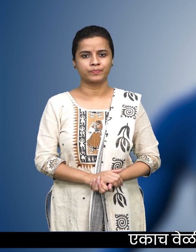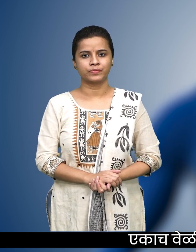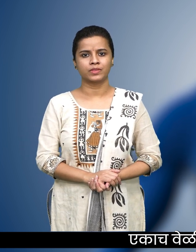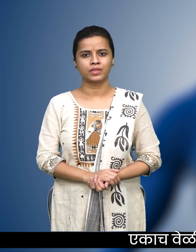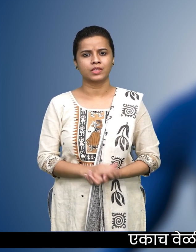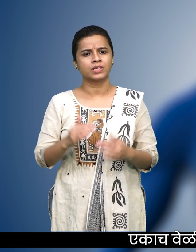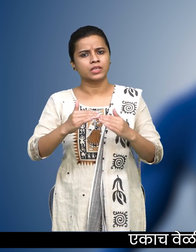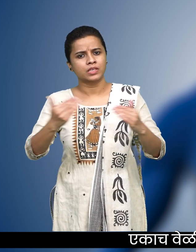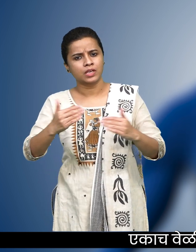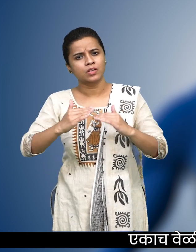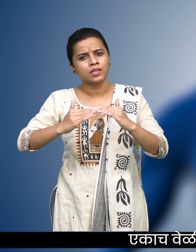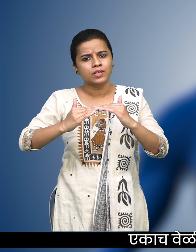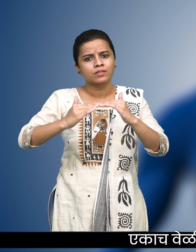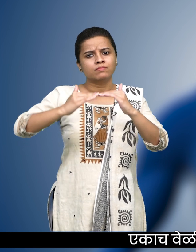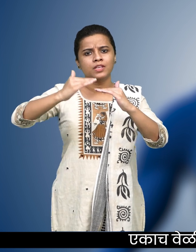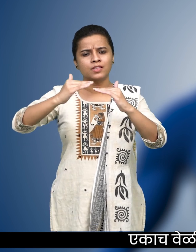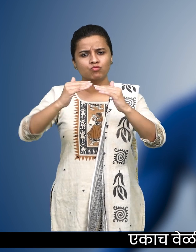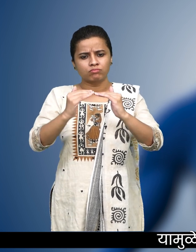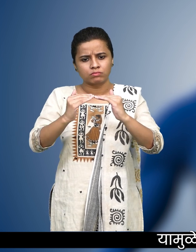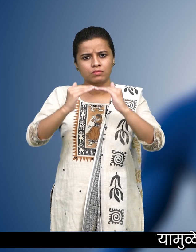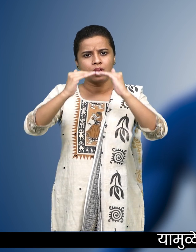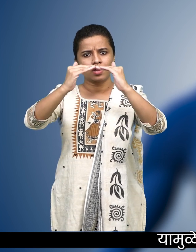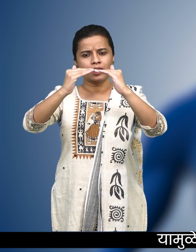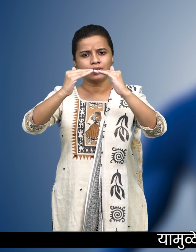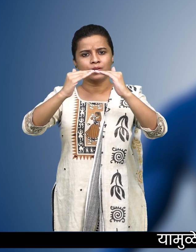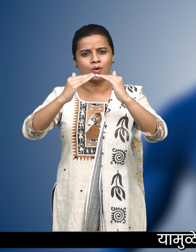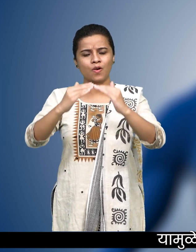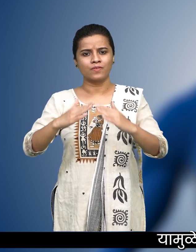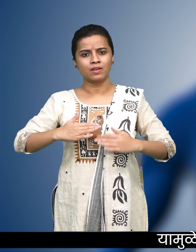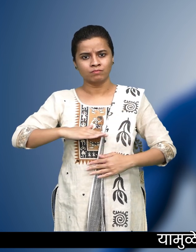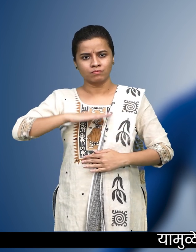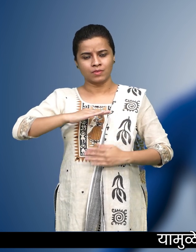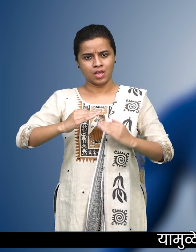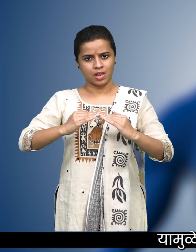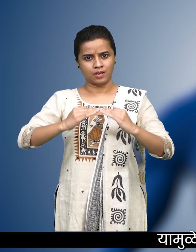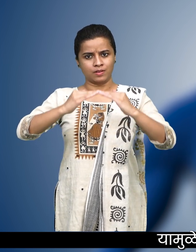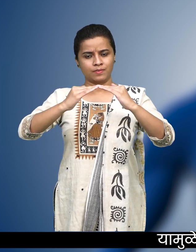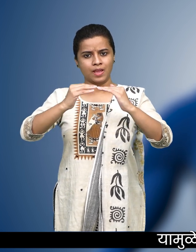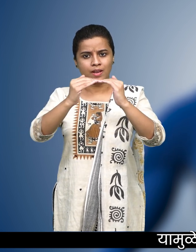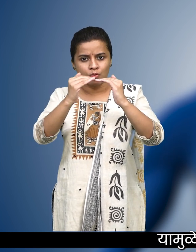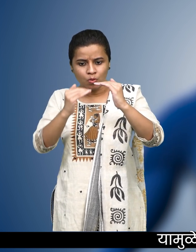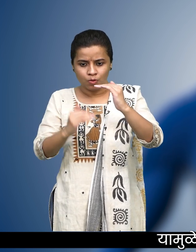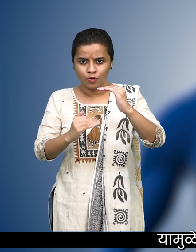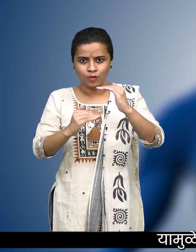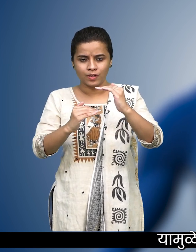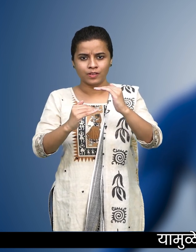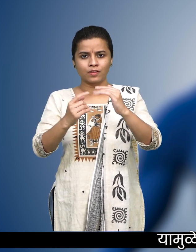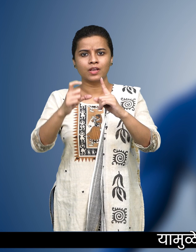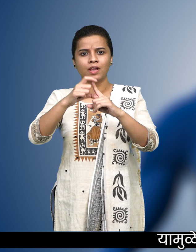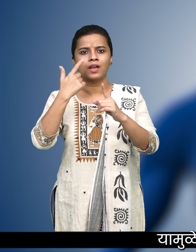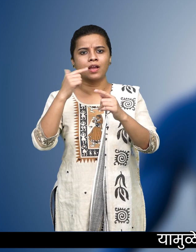एकाच वेळी बरगड्या उठणे आणि डायाफ्राम कमी होणे यामुळे फुफ्फुसावरील दाब कमी होत असते.